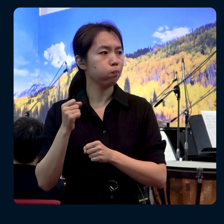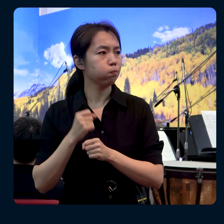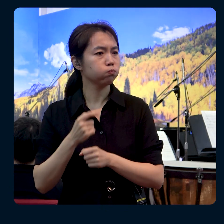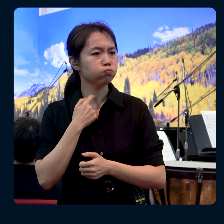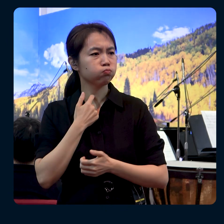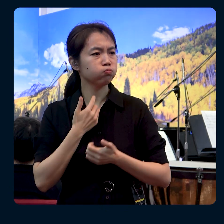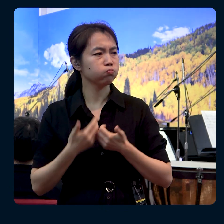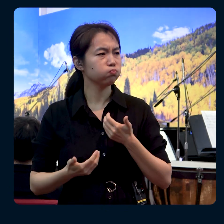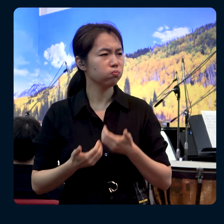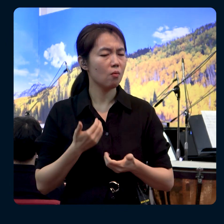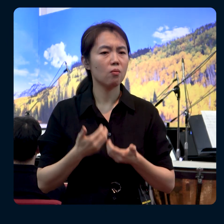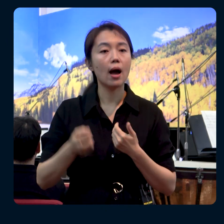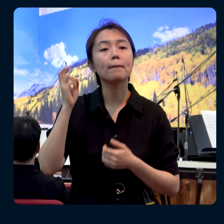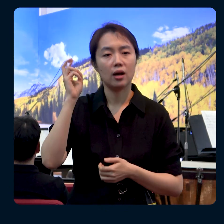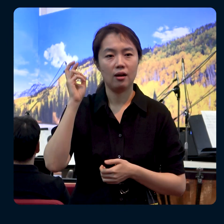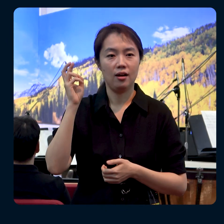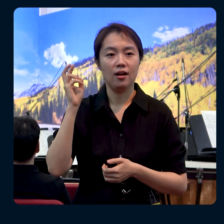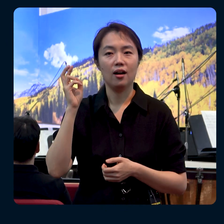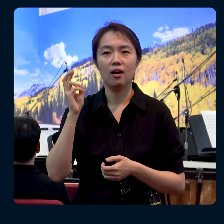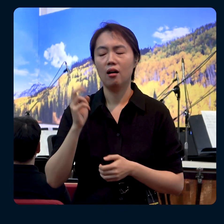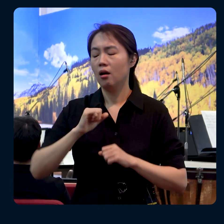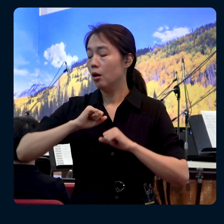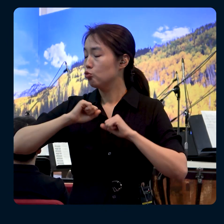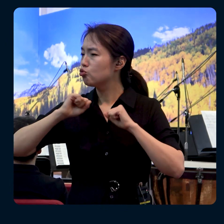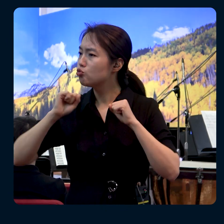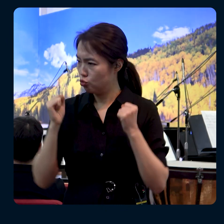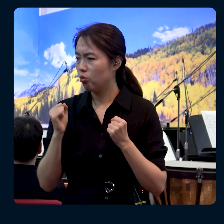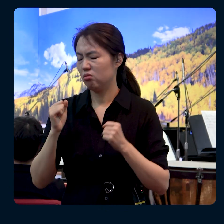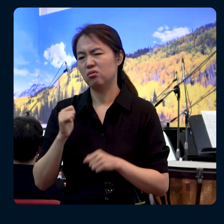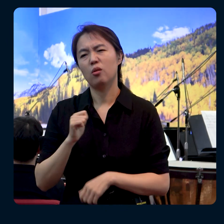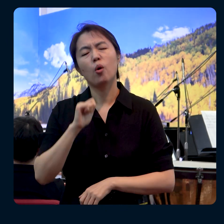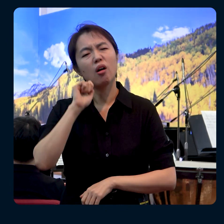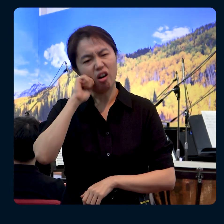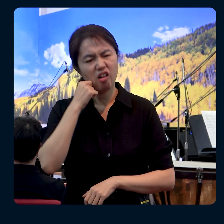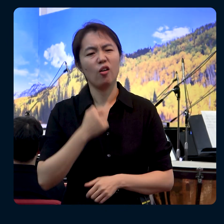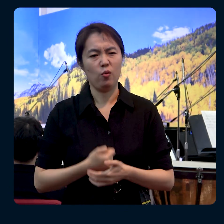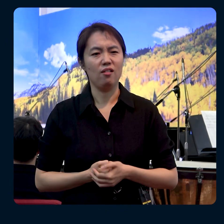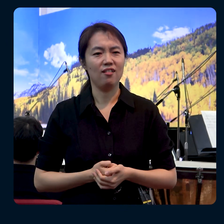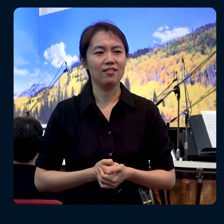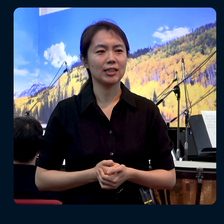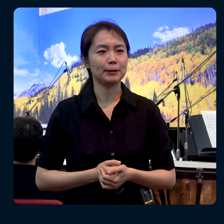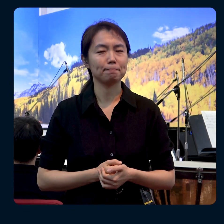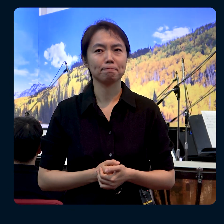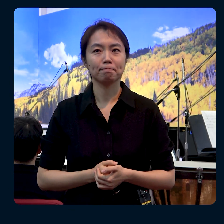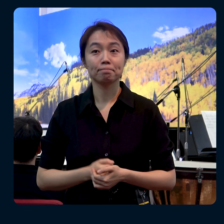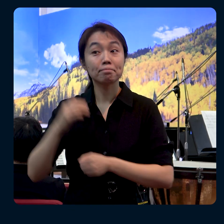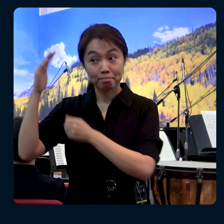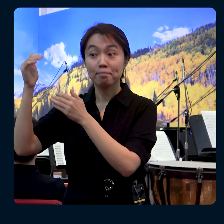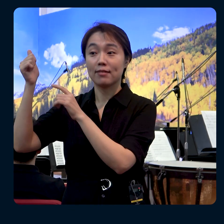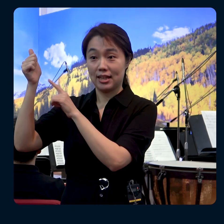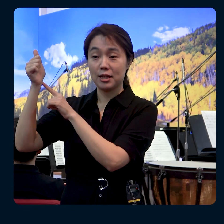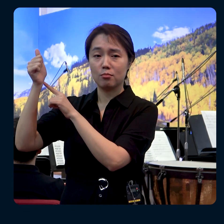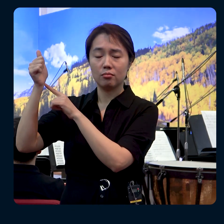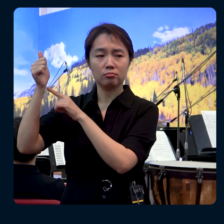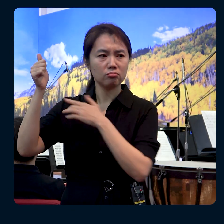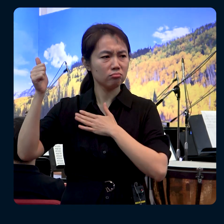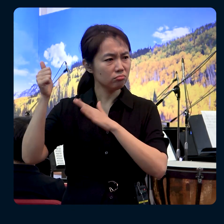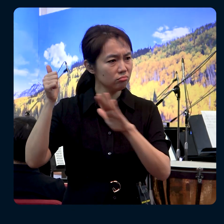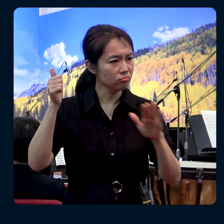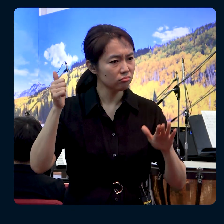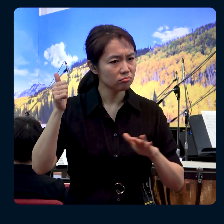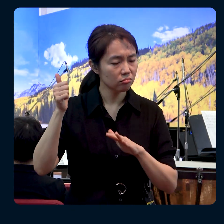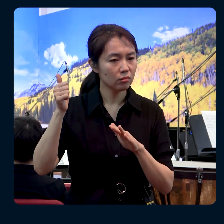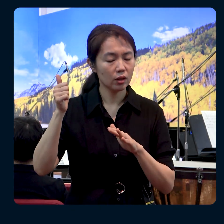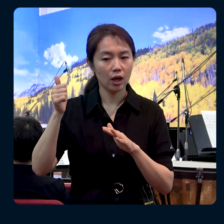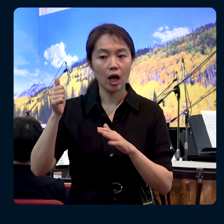이삭은 정말 힘들었을 거예요. 순종은 그렇게 힘들어요. 정말 하나님이 우리한테 정말 이해